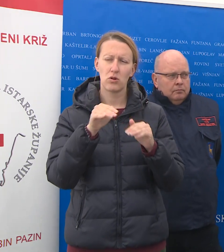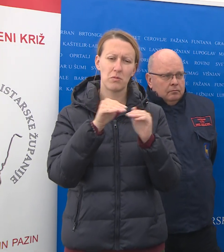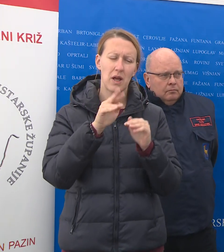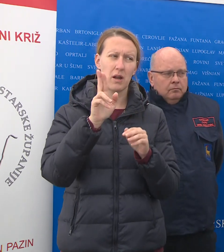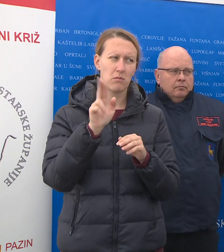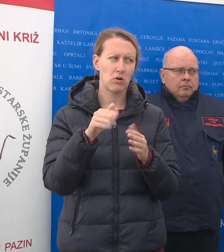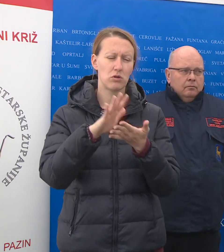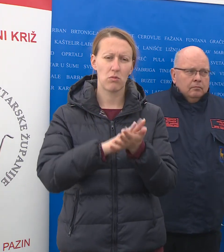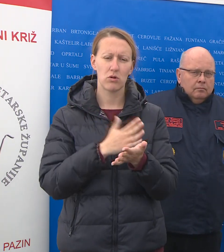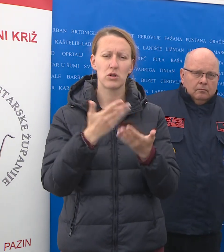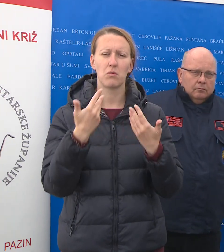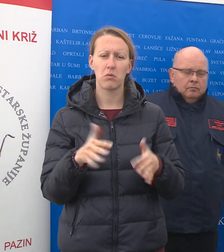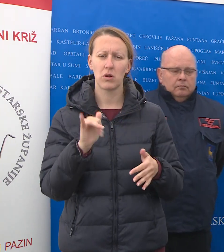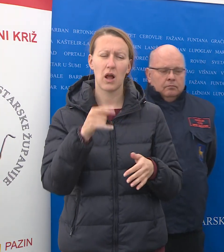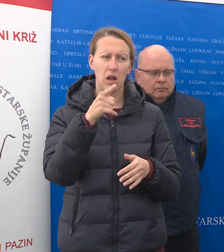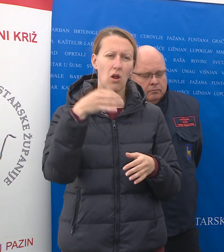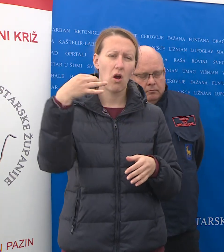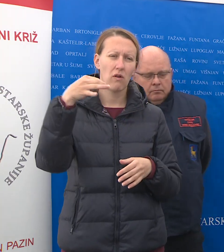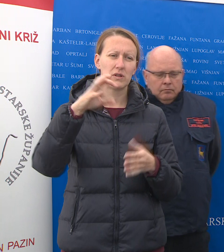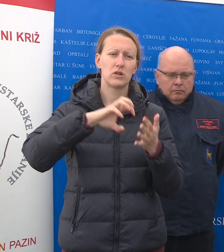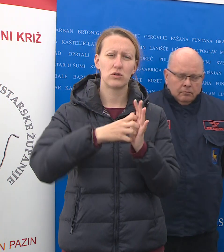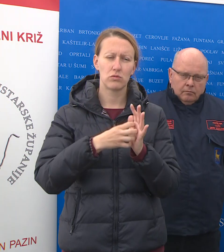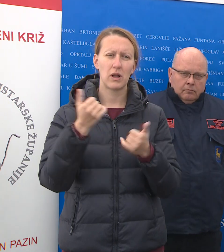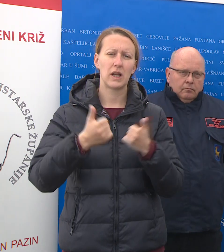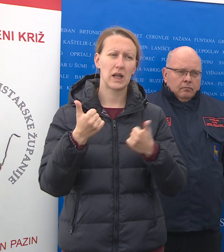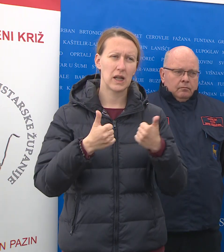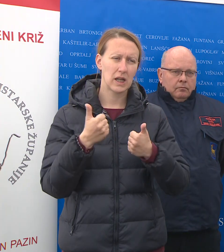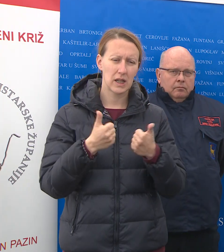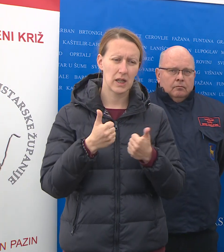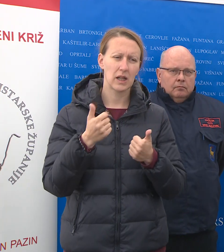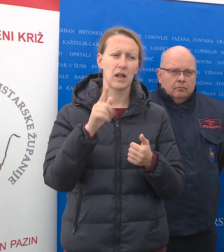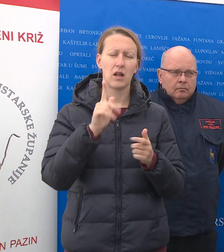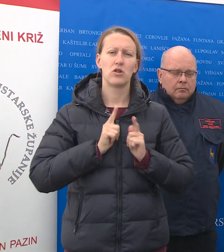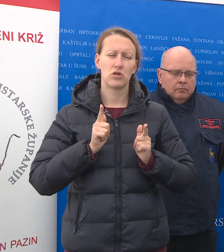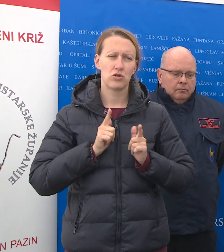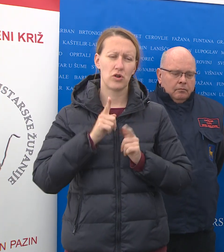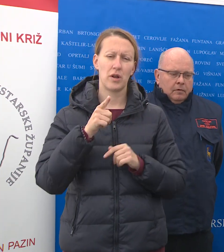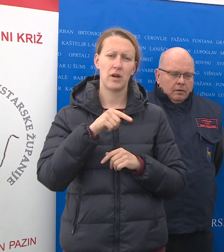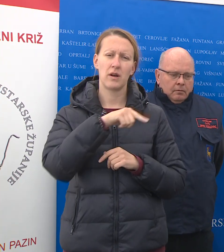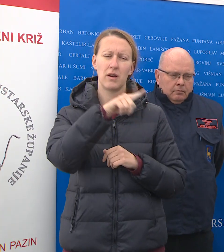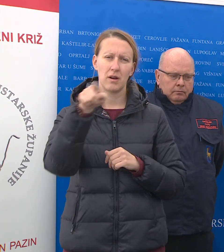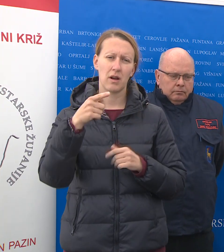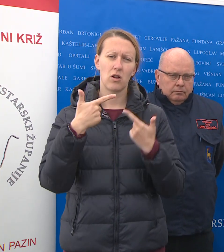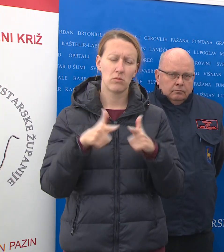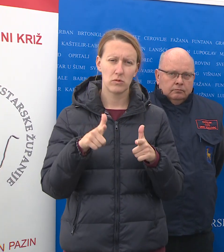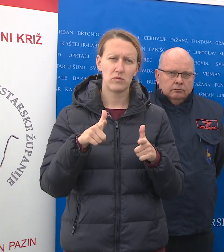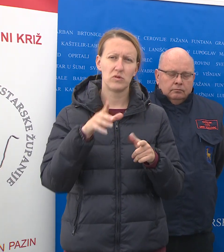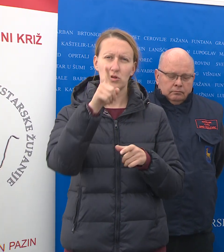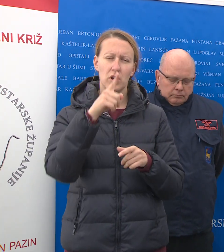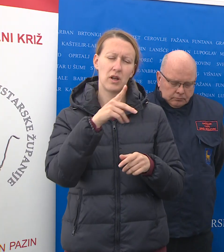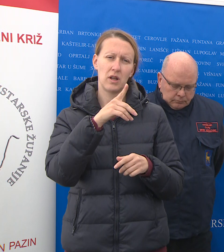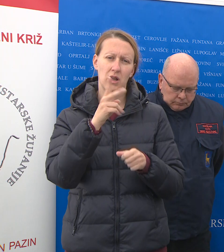mjere mogu početi popuštati? Da li to visi županijski ili ipak se čeka onda dopuštenje